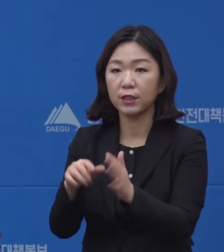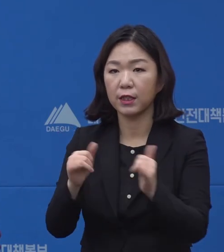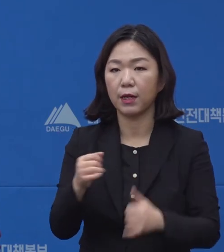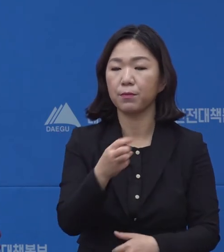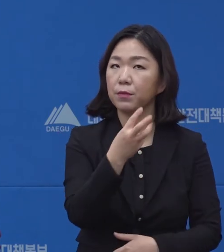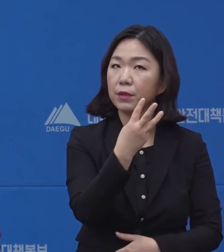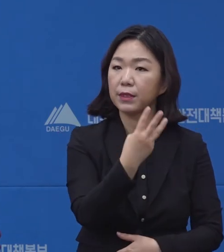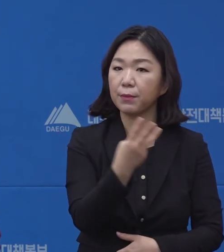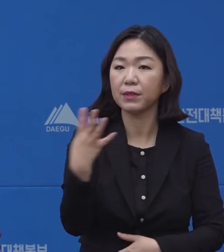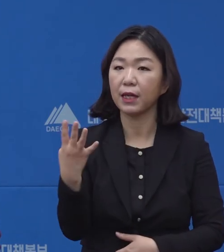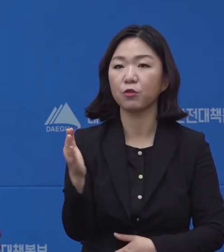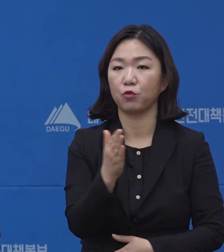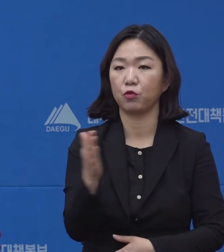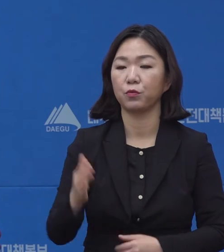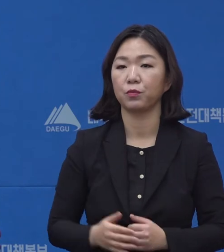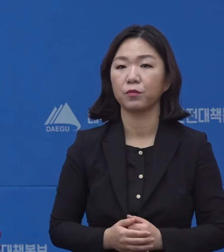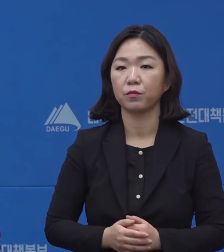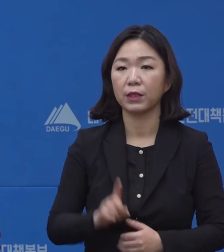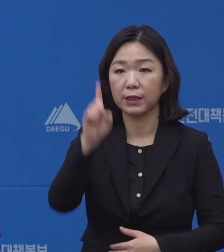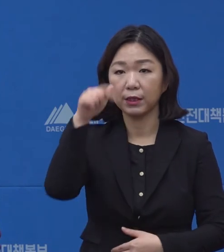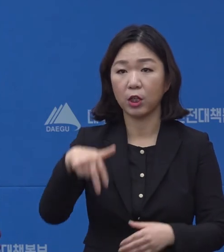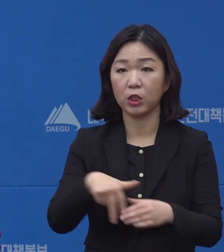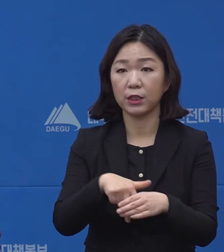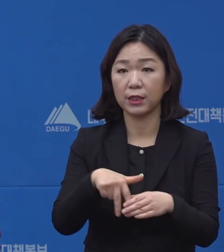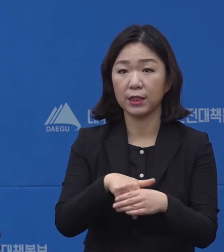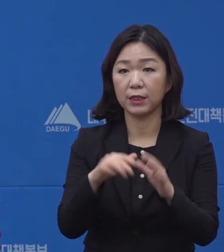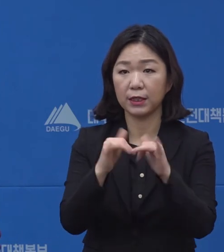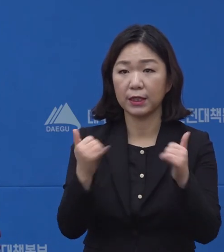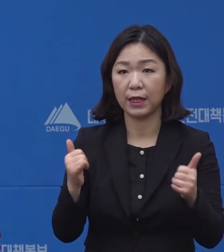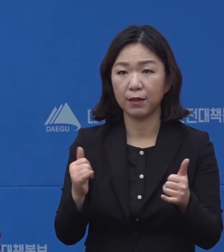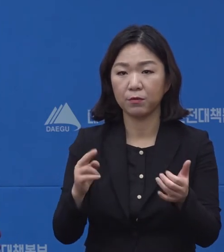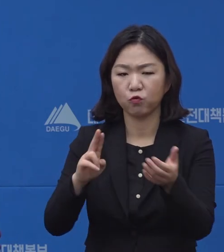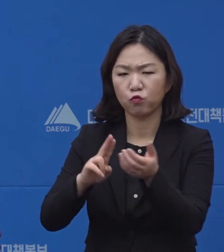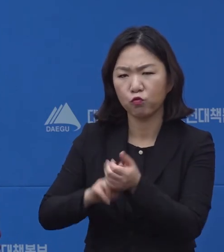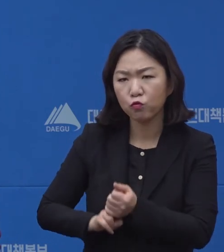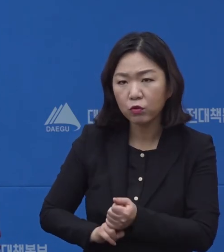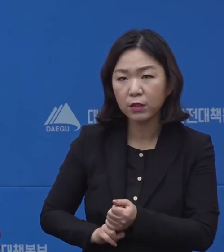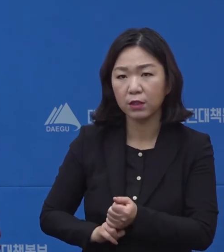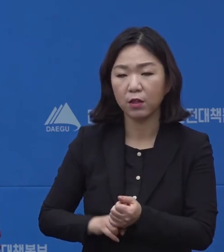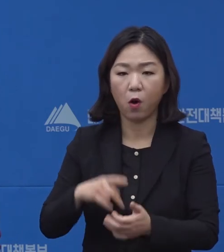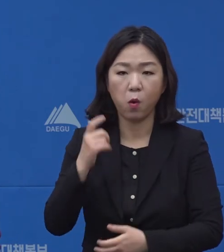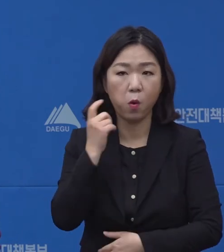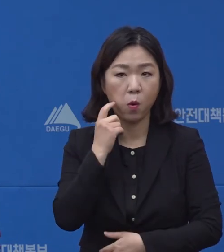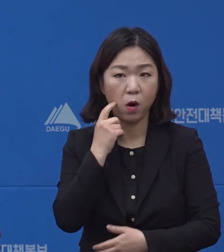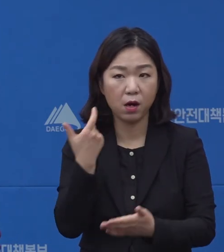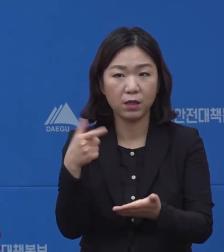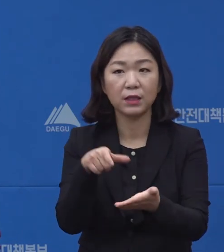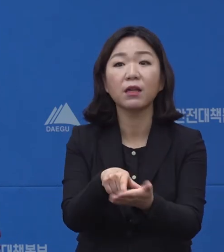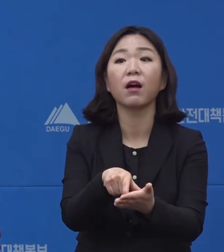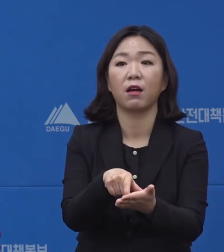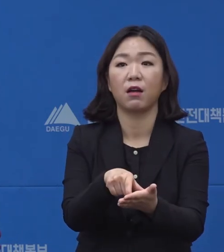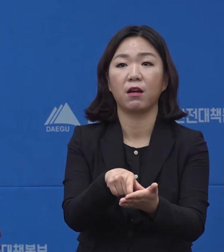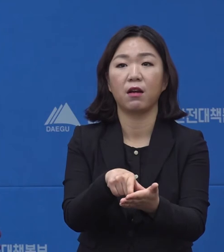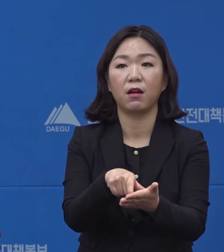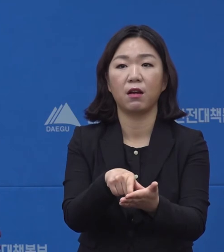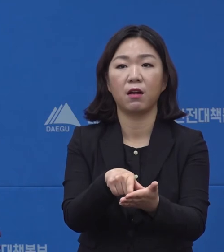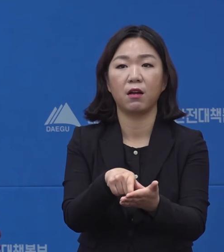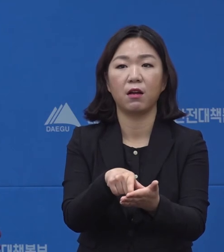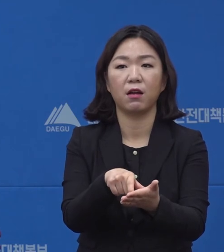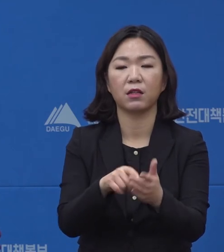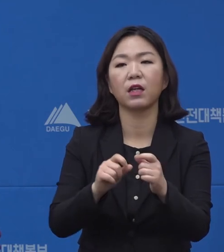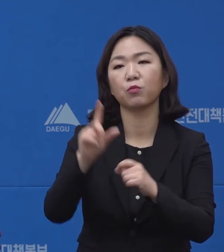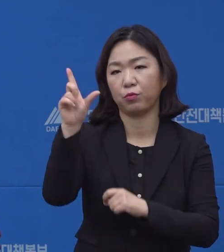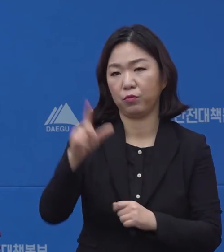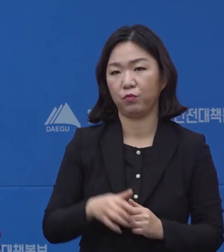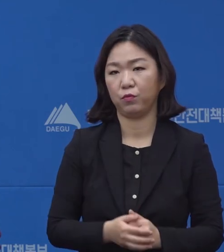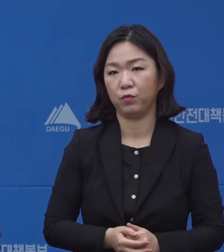3명씩이었습니다. 신천지 교인이라는 사실을 철저히 숨기려고 허위사실을 기재한 것이 절대